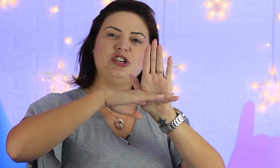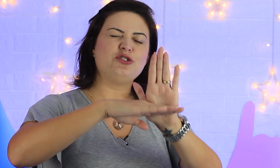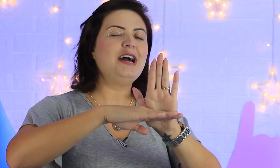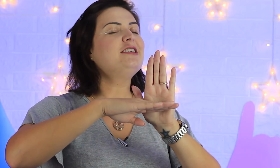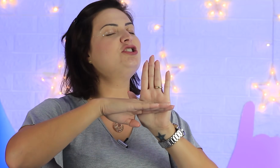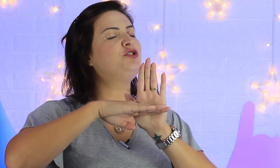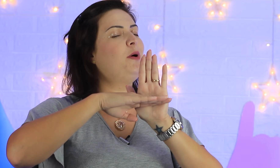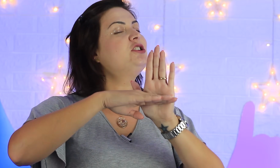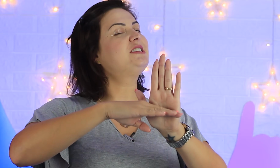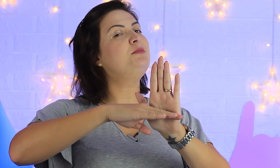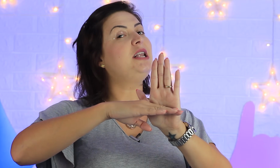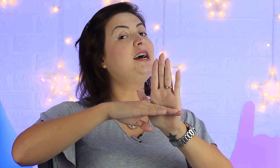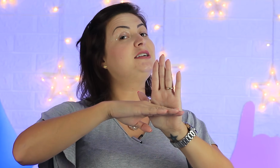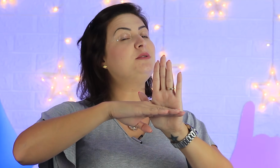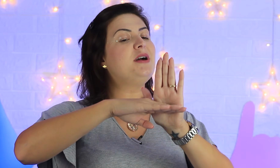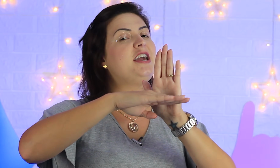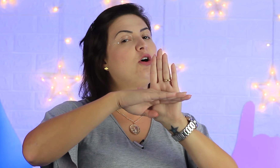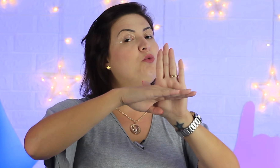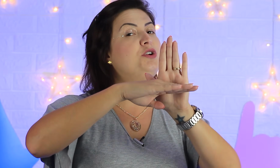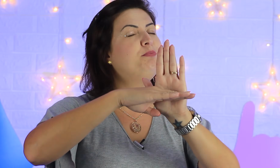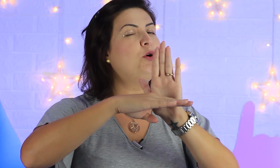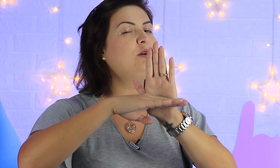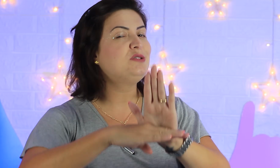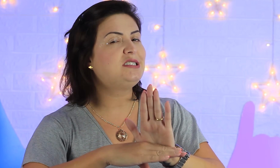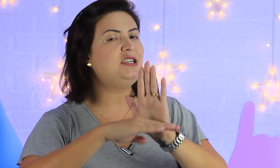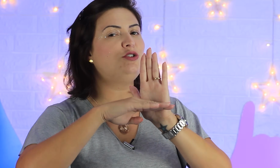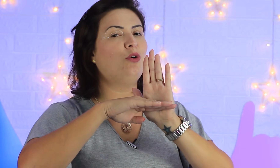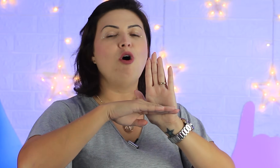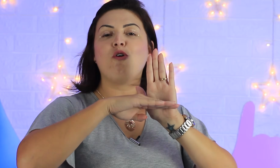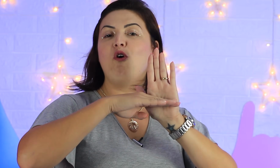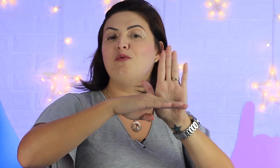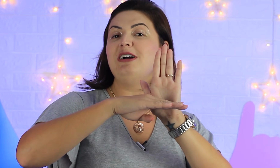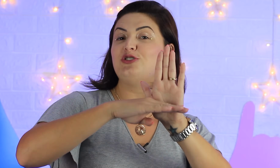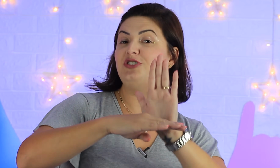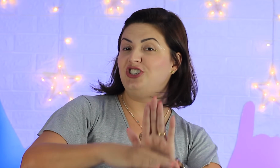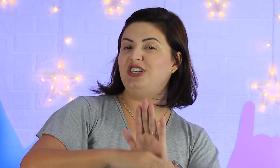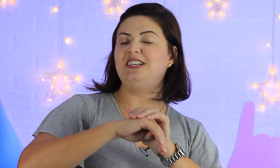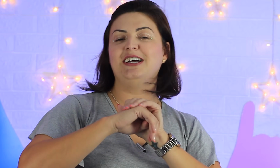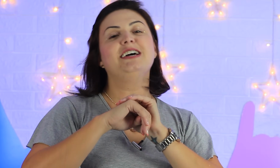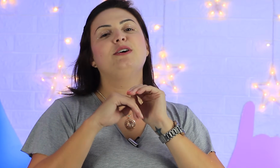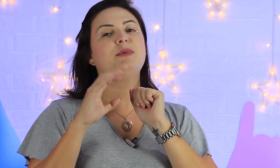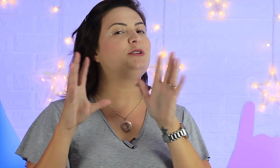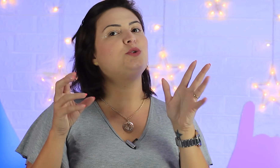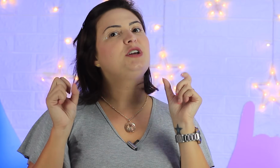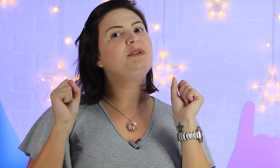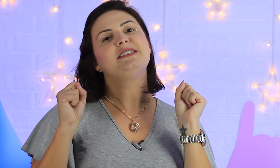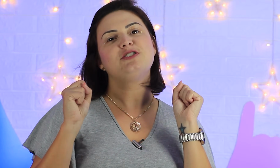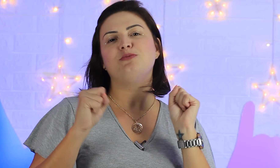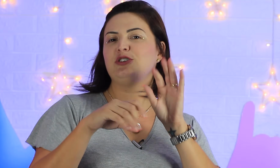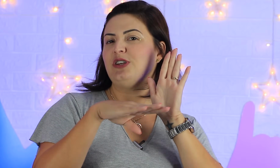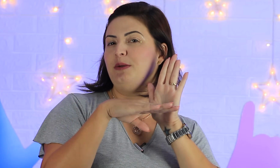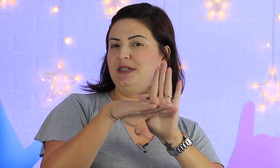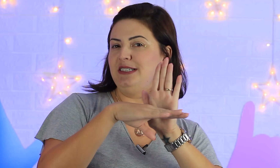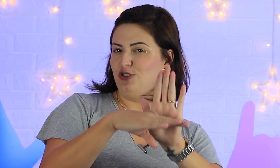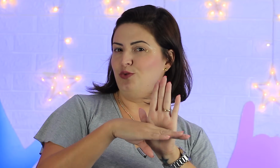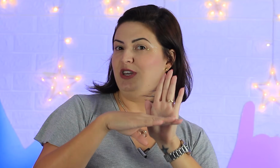de ajudar, a gente pode assimilar também, ó. Com um empurrãozinho. Com uma ajudinha. Uma pessoa que precisa de uma ajuda, ela precisa de um